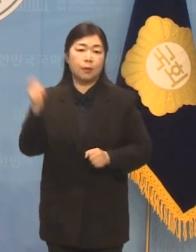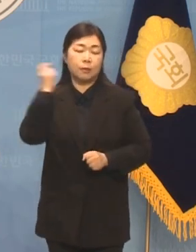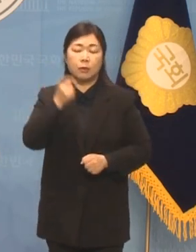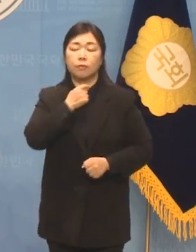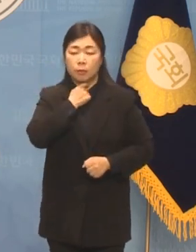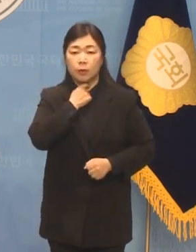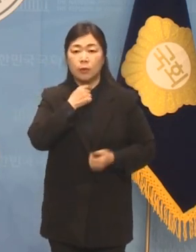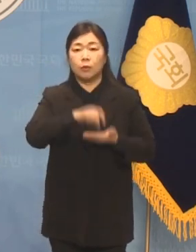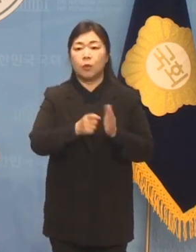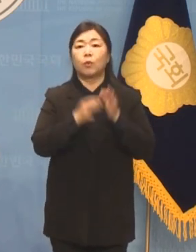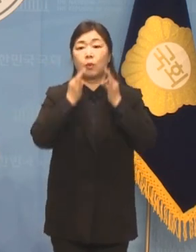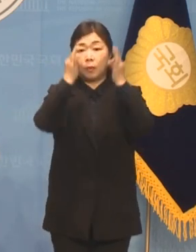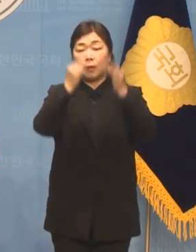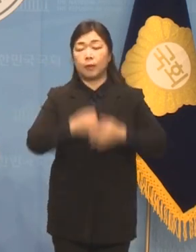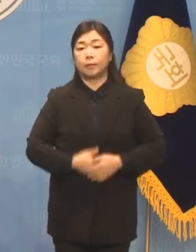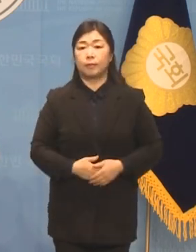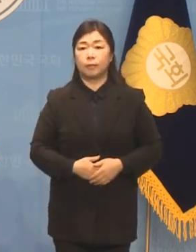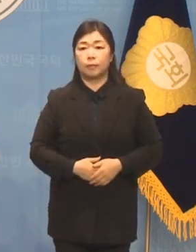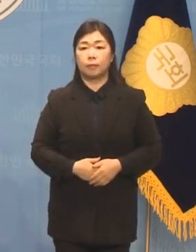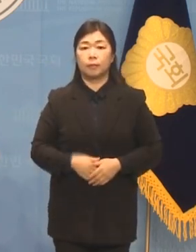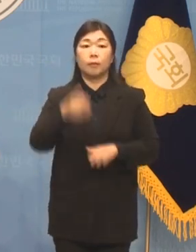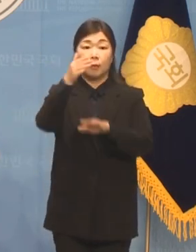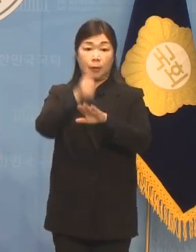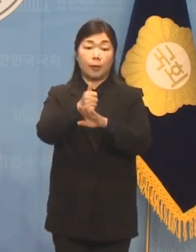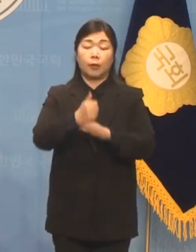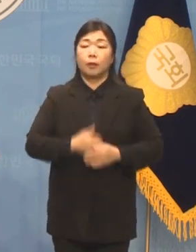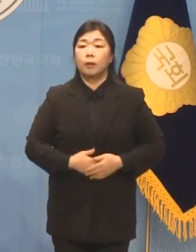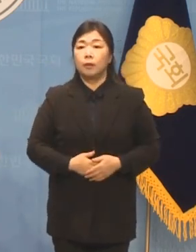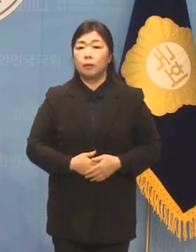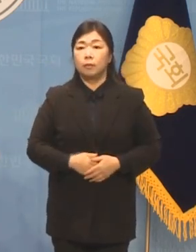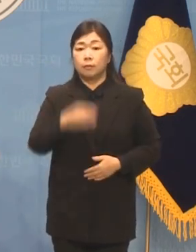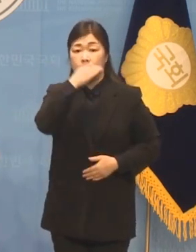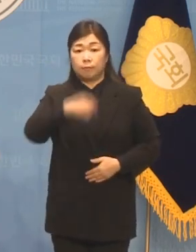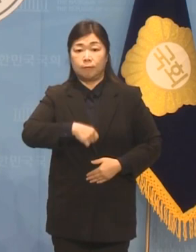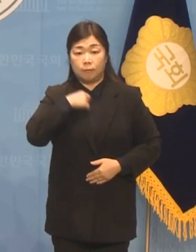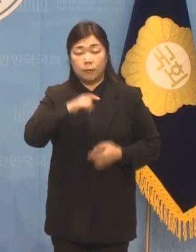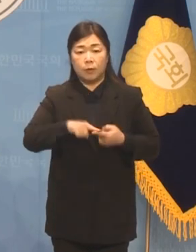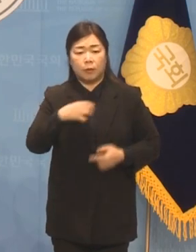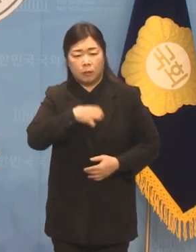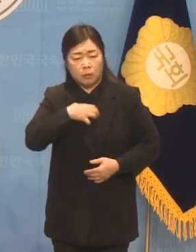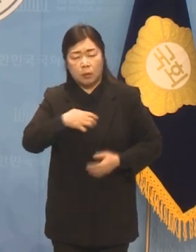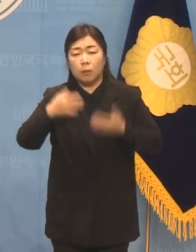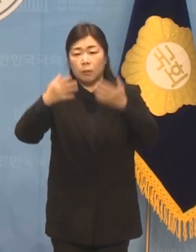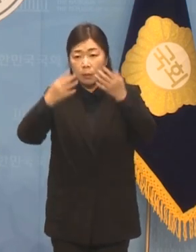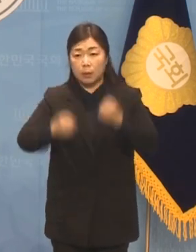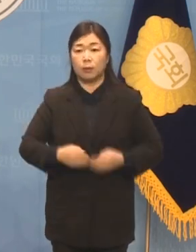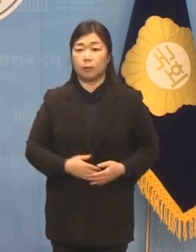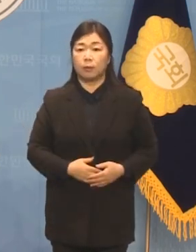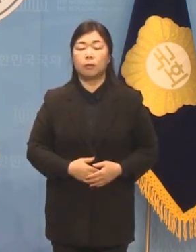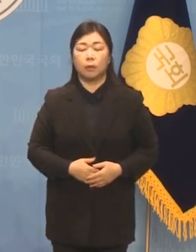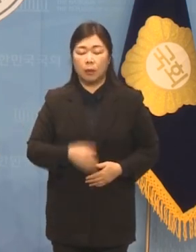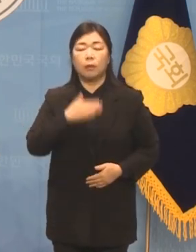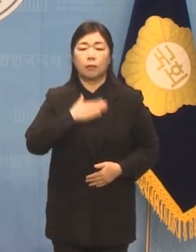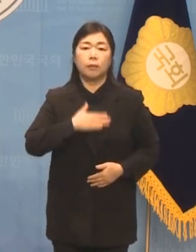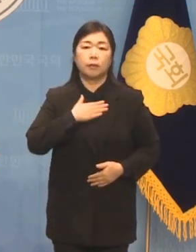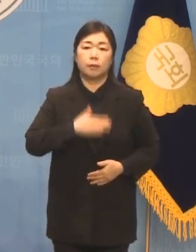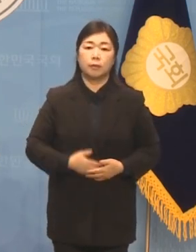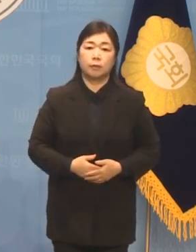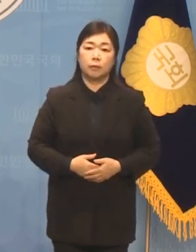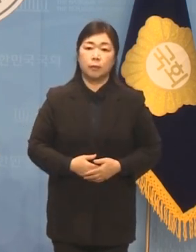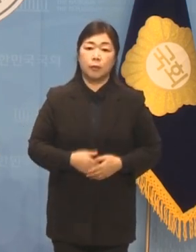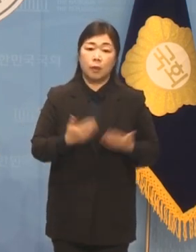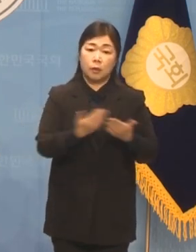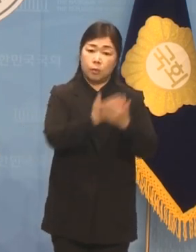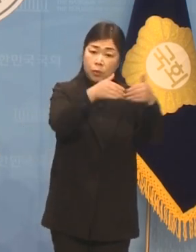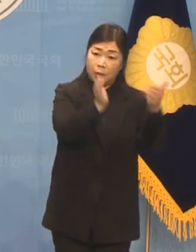노력하겠습니다. 마지막으로 말씀드립니다. 정의당에 대해서 걱정하시는 분들이 많이 있습니다.